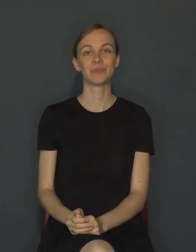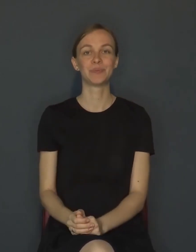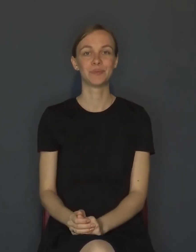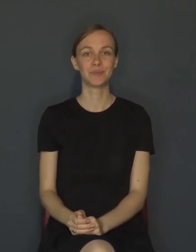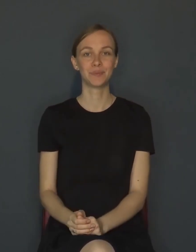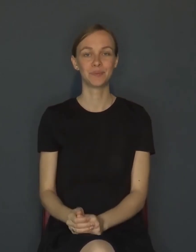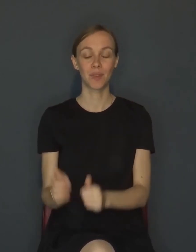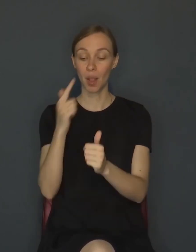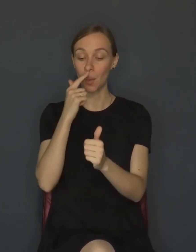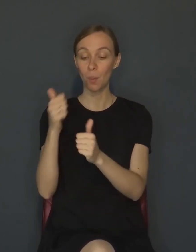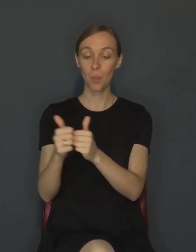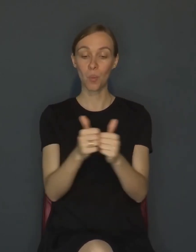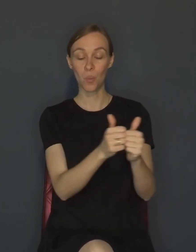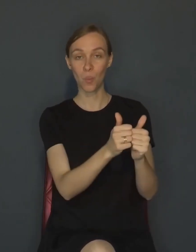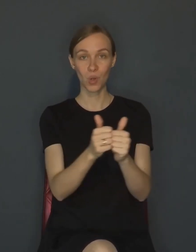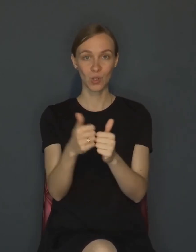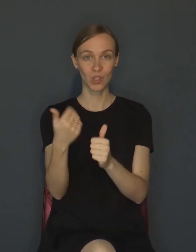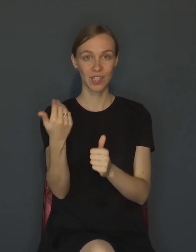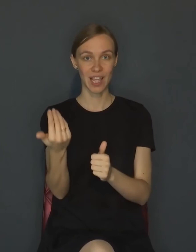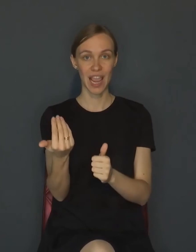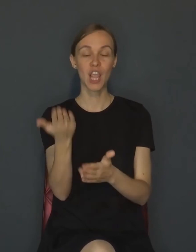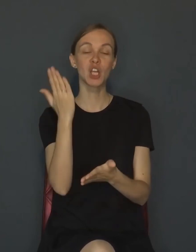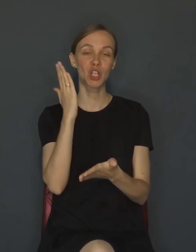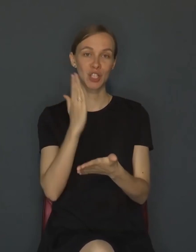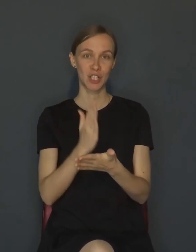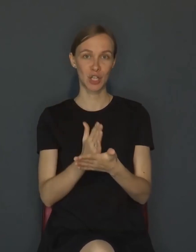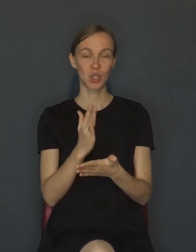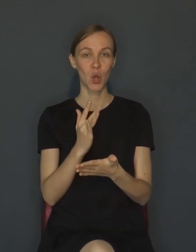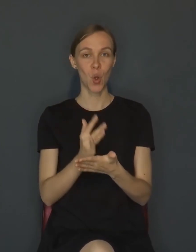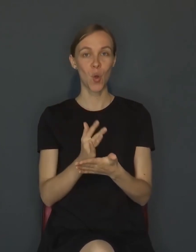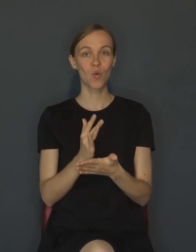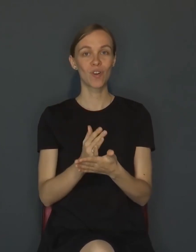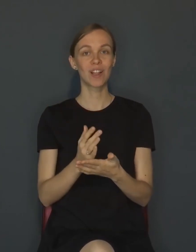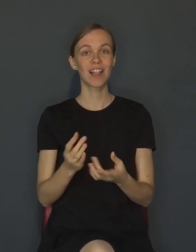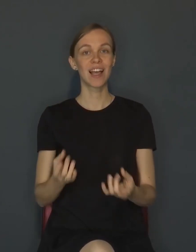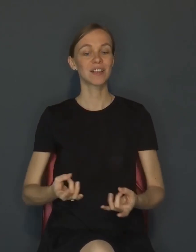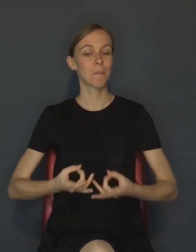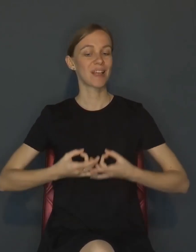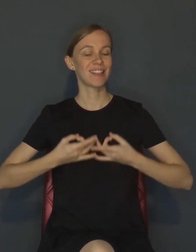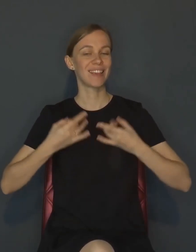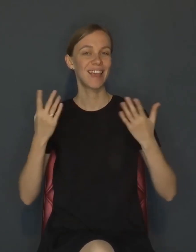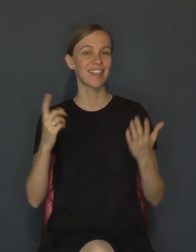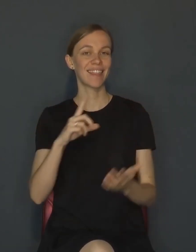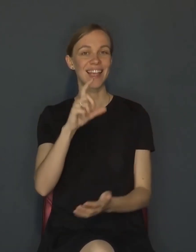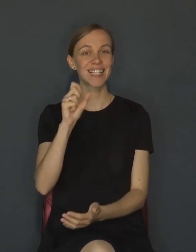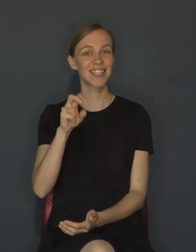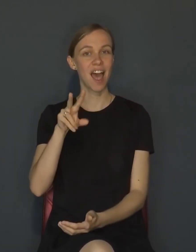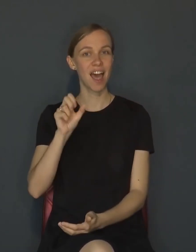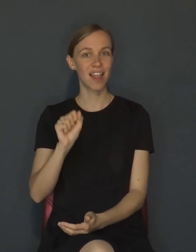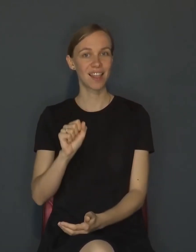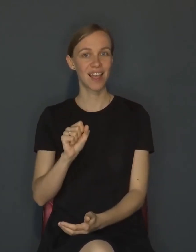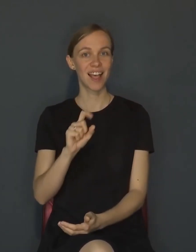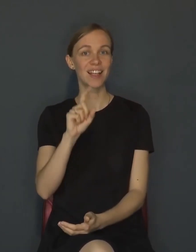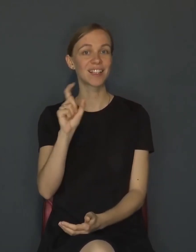поруч неї розташовувалася бенкетна зала із міфологічним